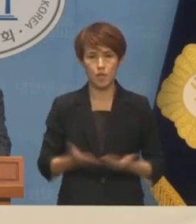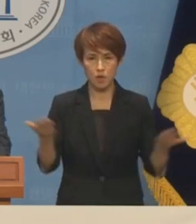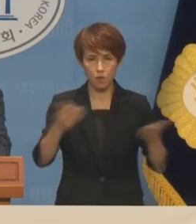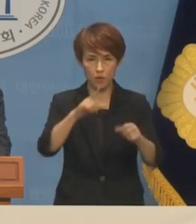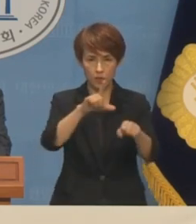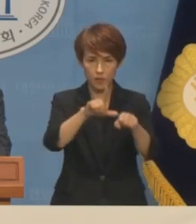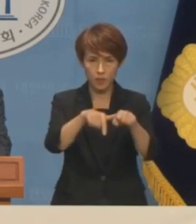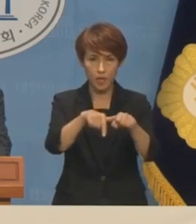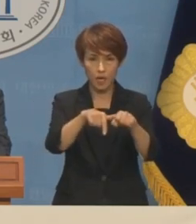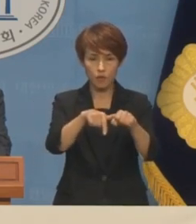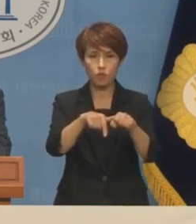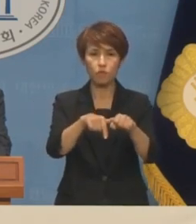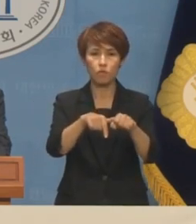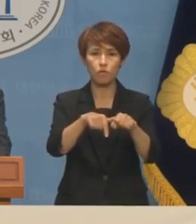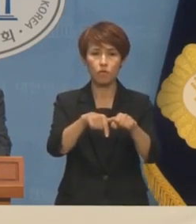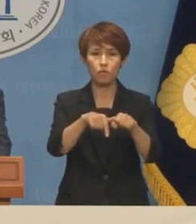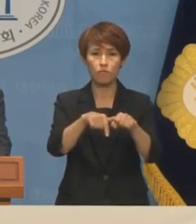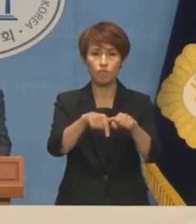근로시간 11시간